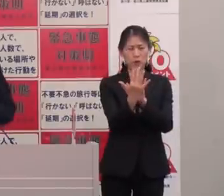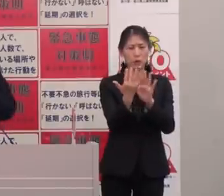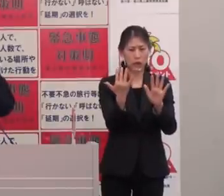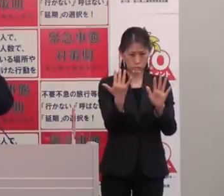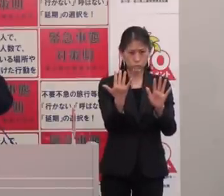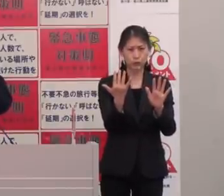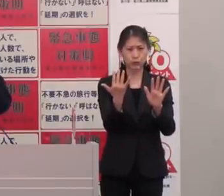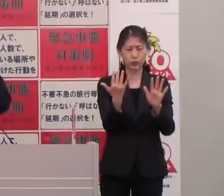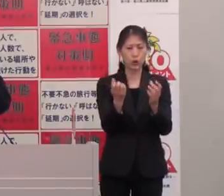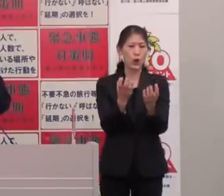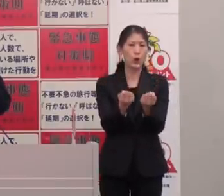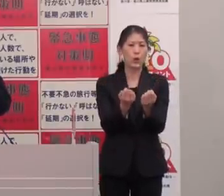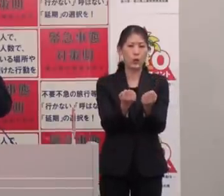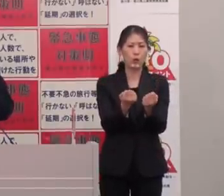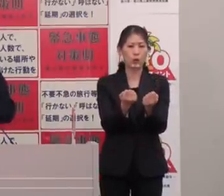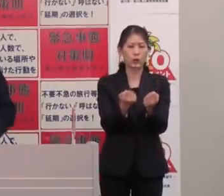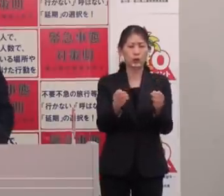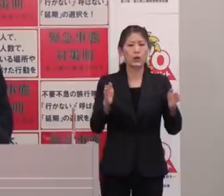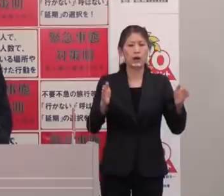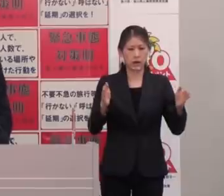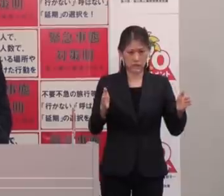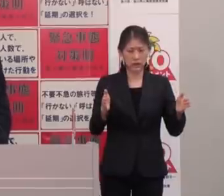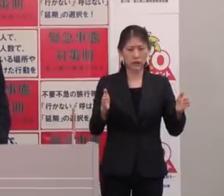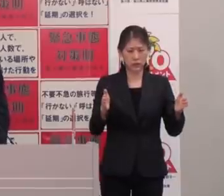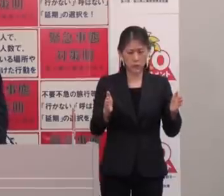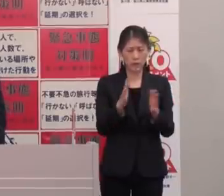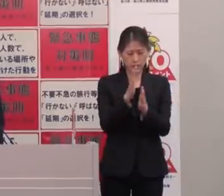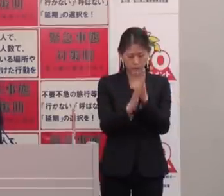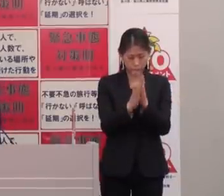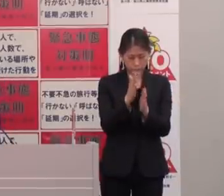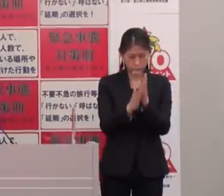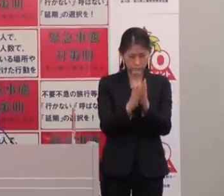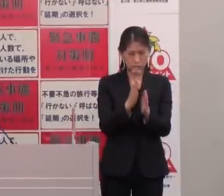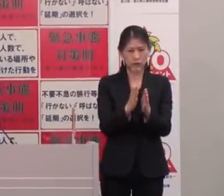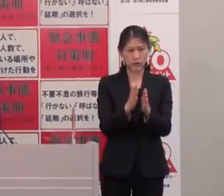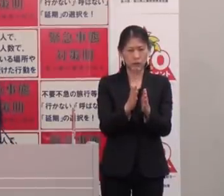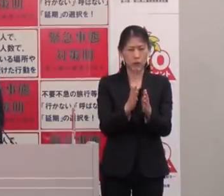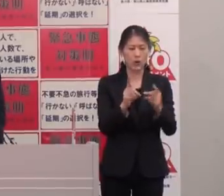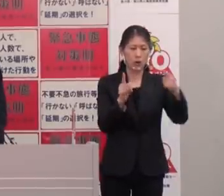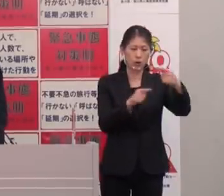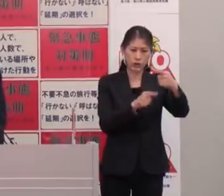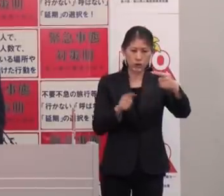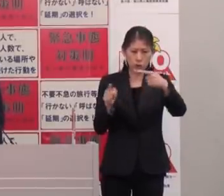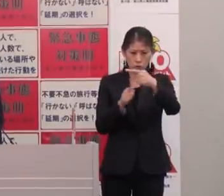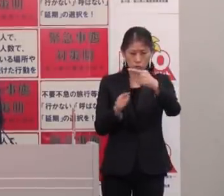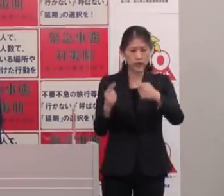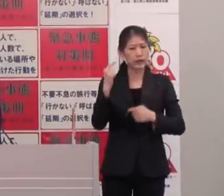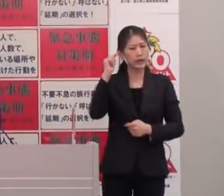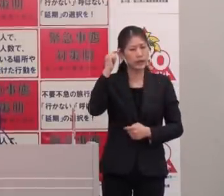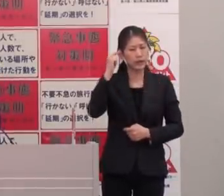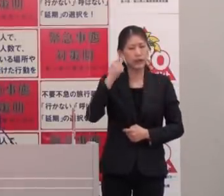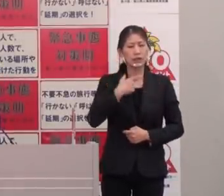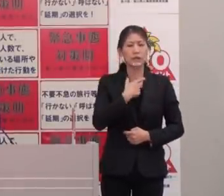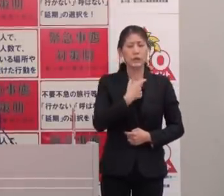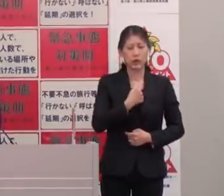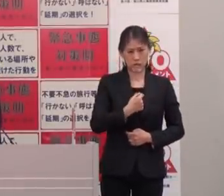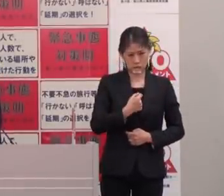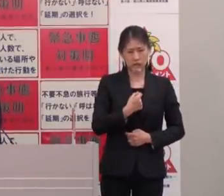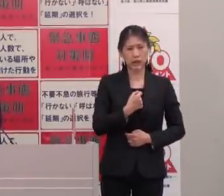一度感染防止対策の徹底について県民の皆さんお一人お一人に考えていただきたいという思い